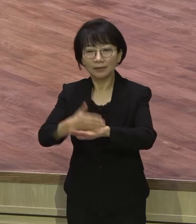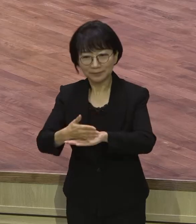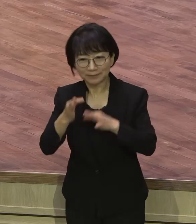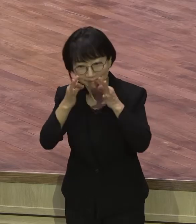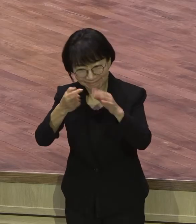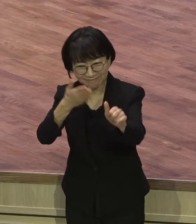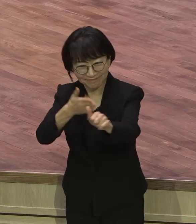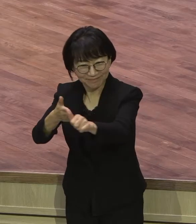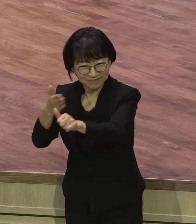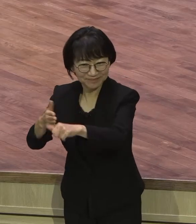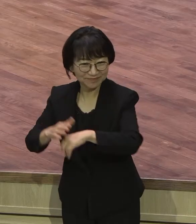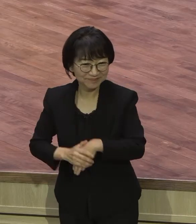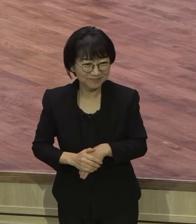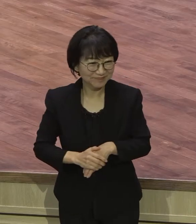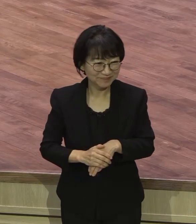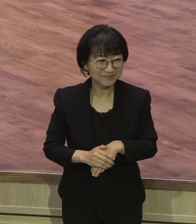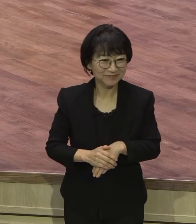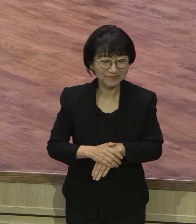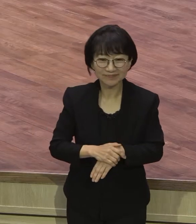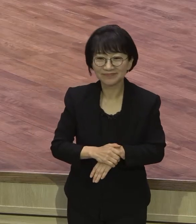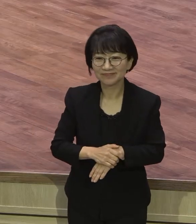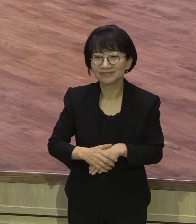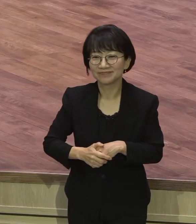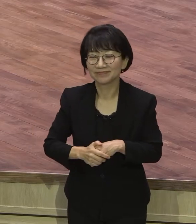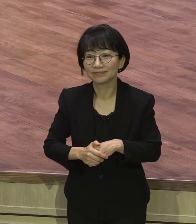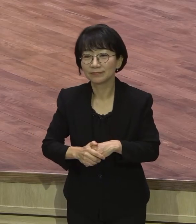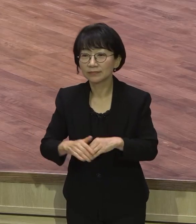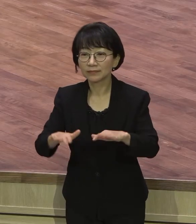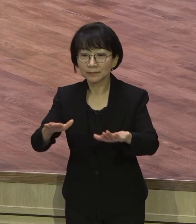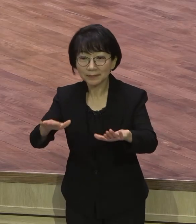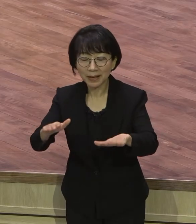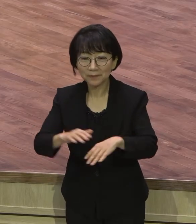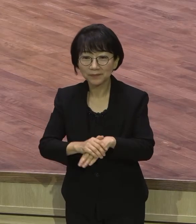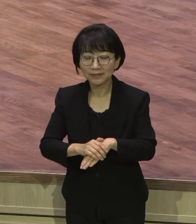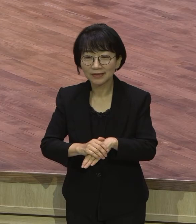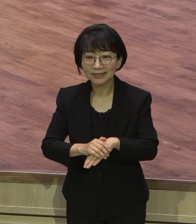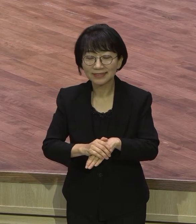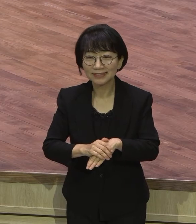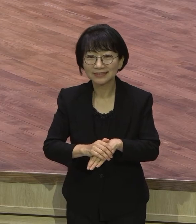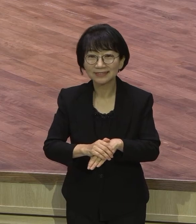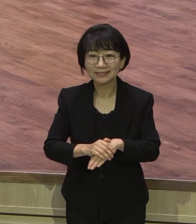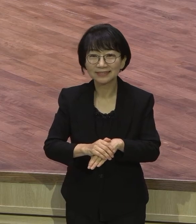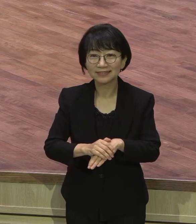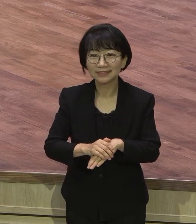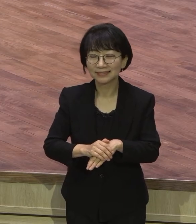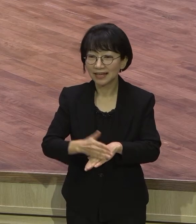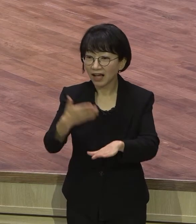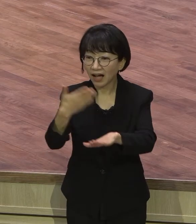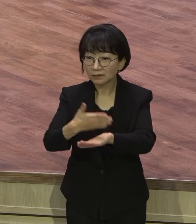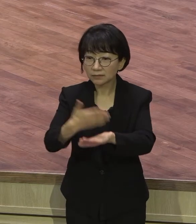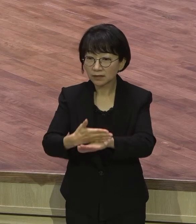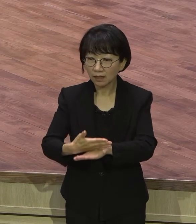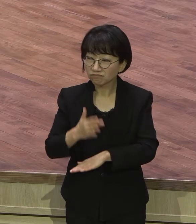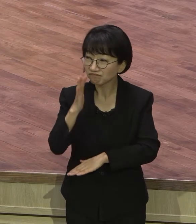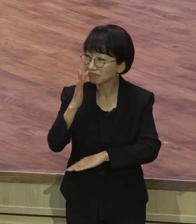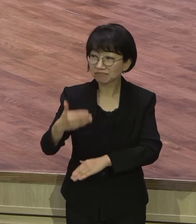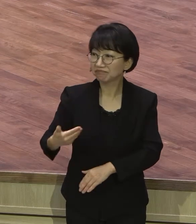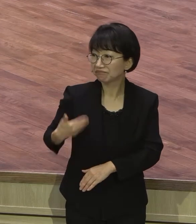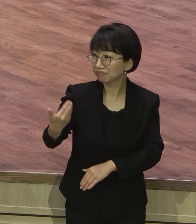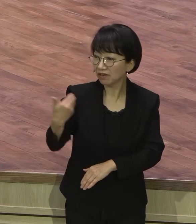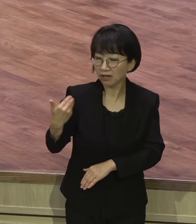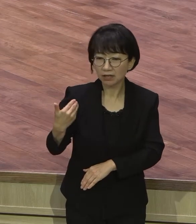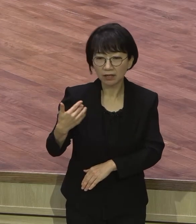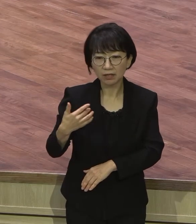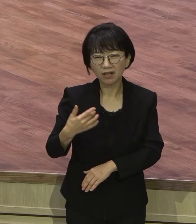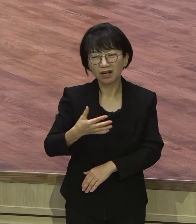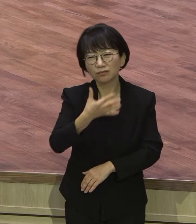그만큼 감사의 삶이 중요합니다. 감사를 모르는 것만큼 큰 불행은 없어요. 감사하면